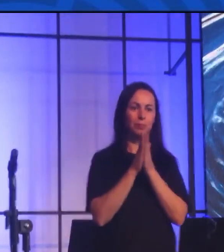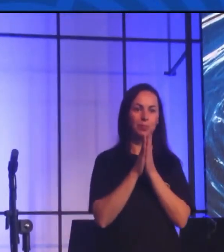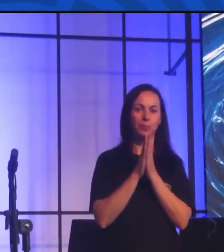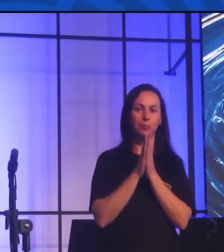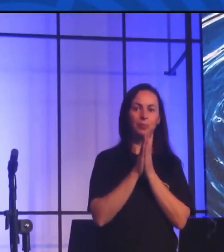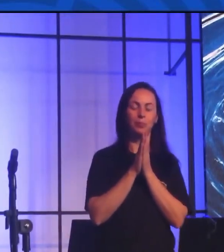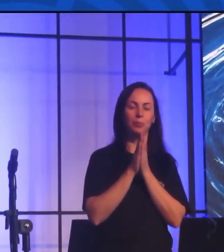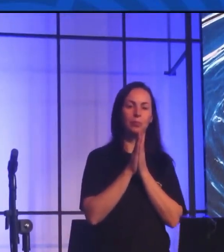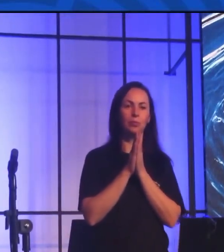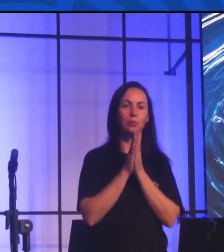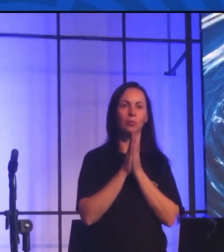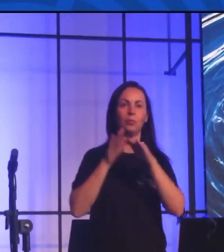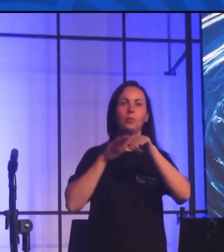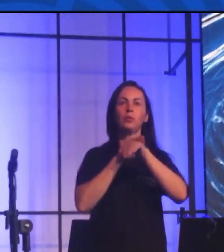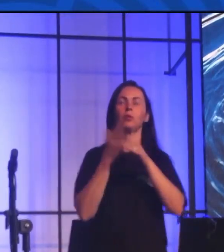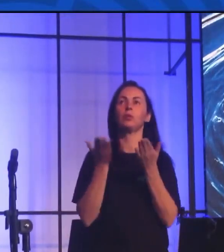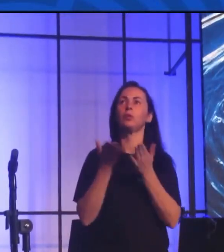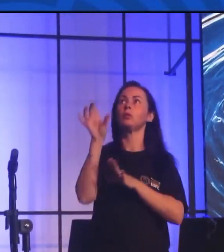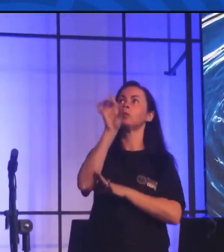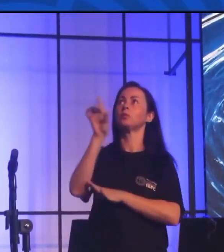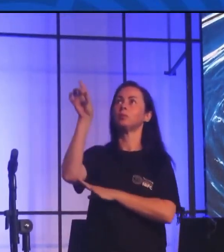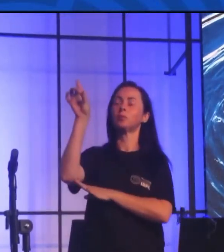E fale com Deus.